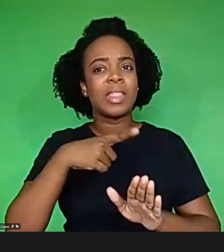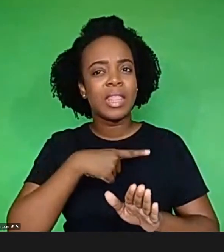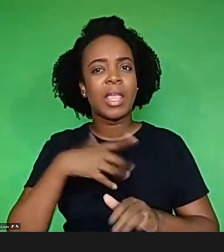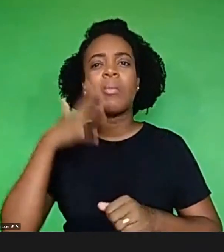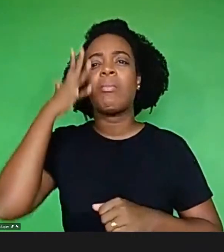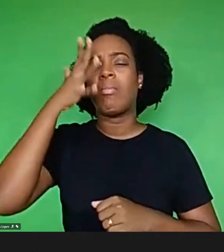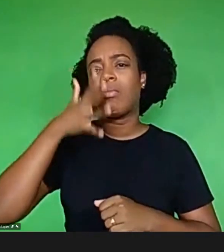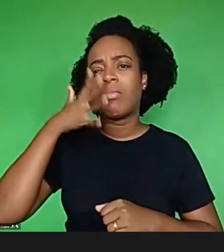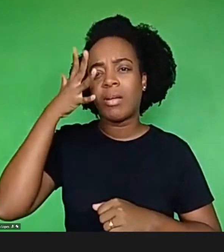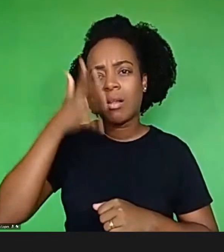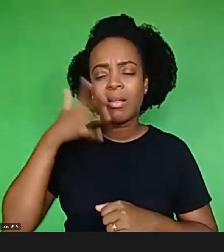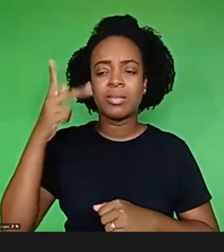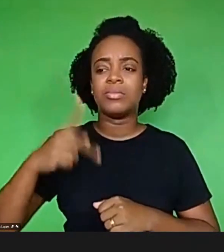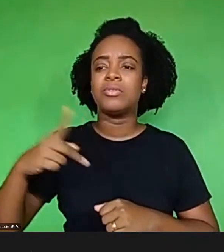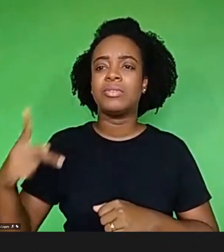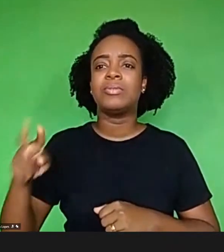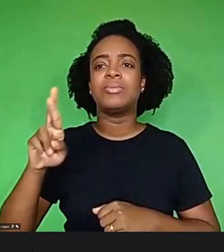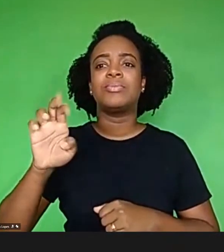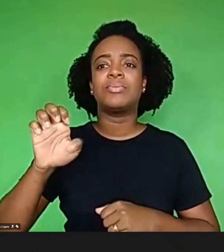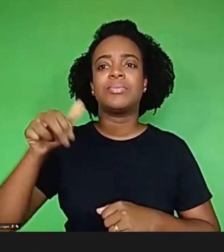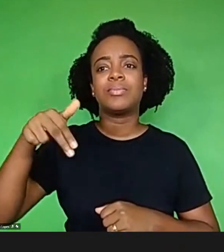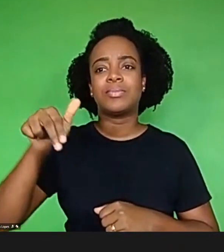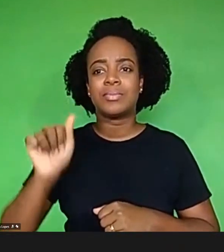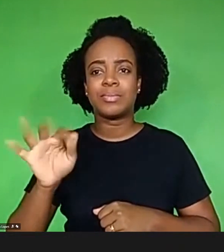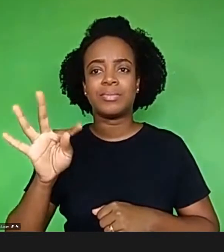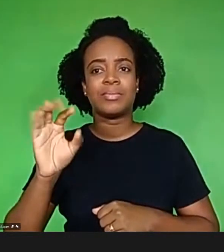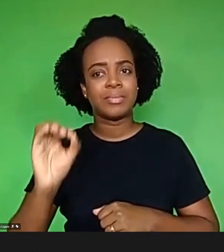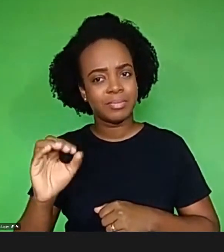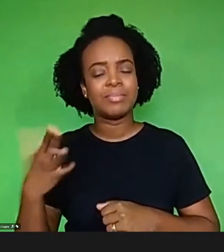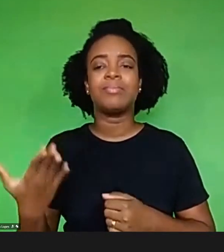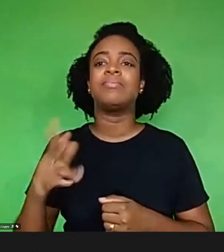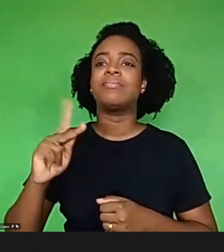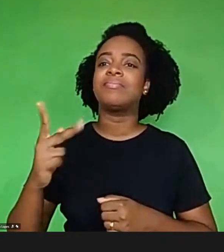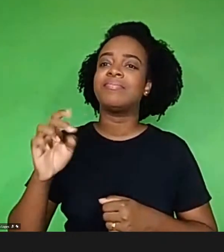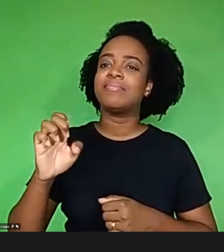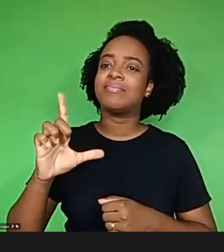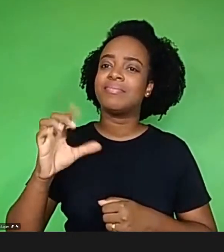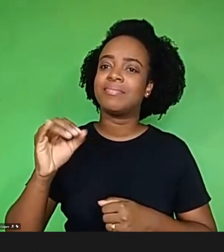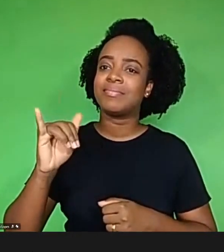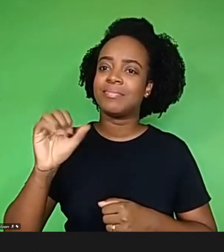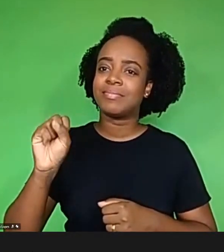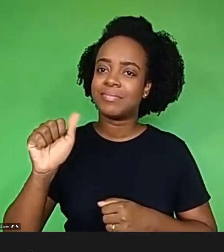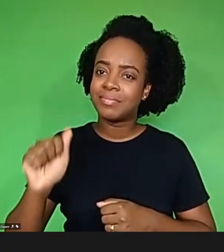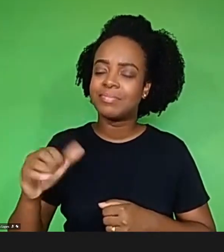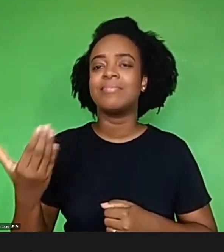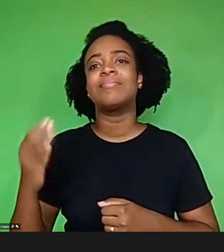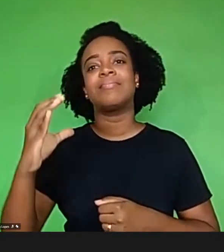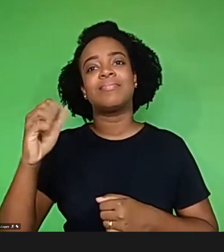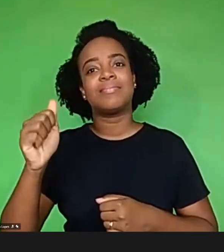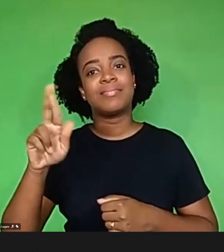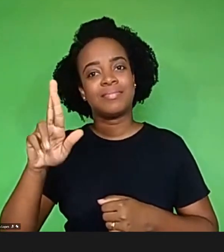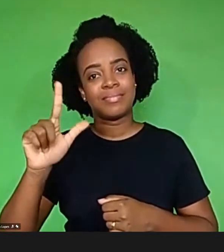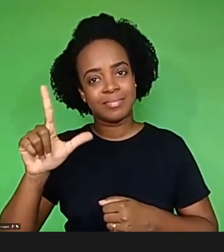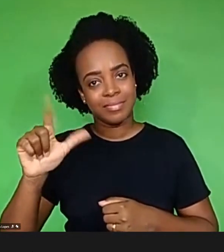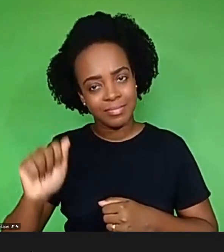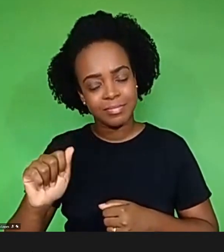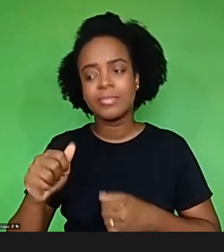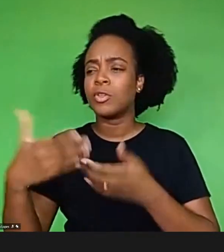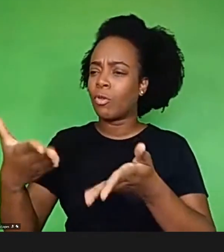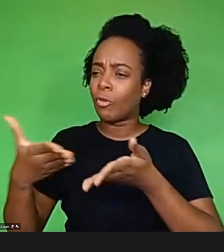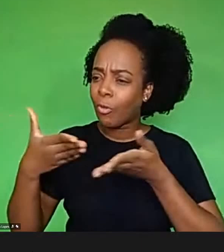professora Heloísa, professora Carla, nós vamos ter convidados, e a gente também vai ter a apresentação